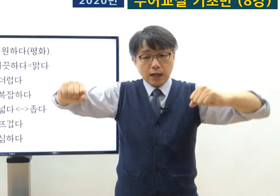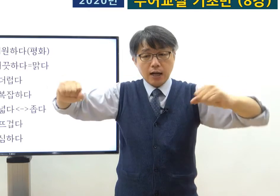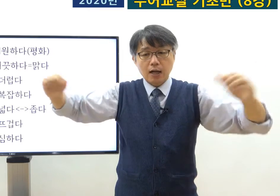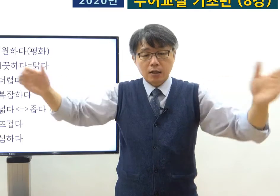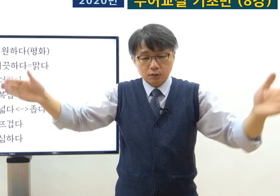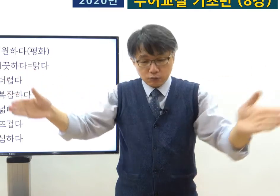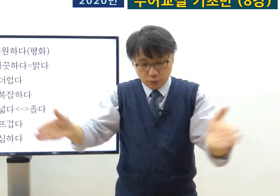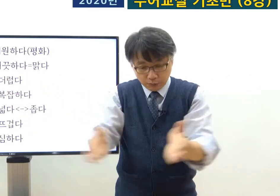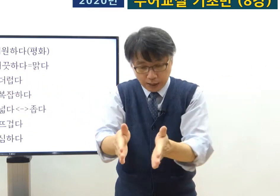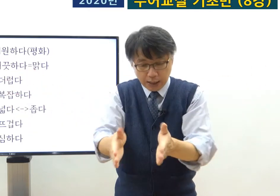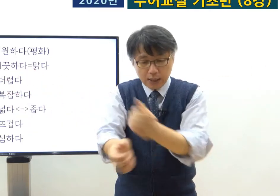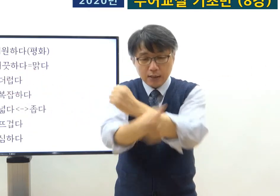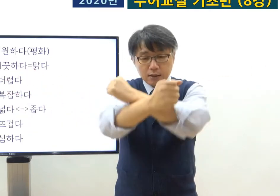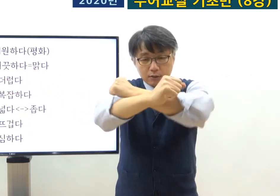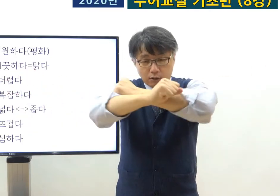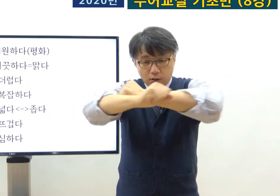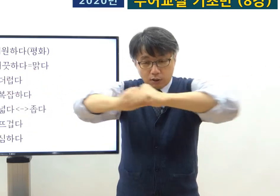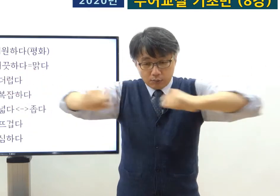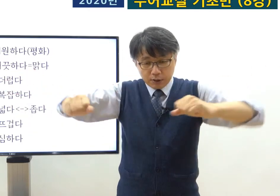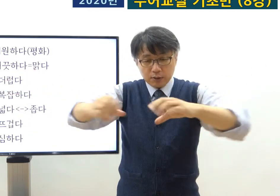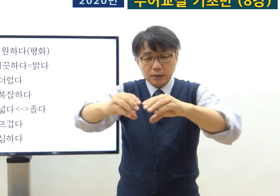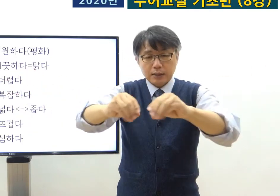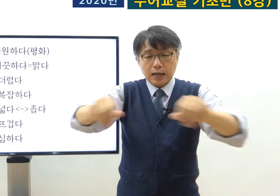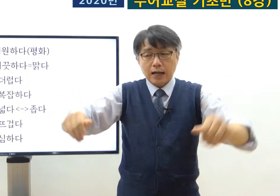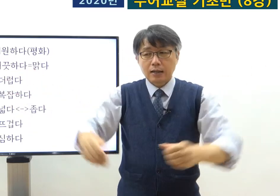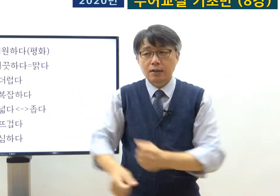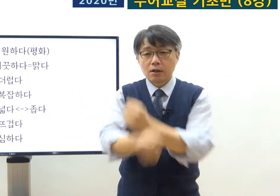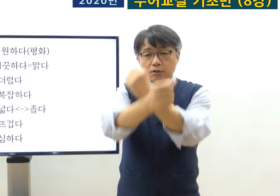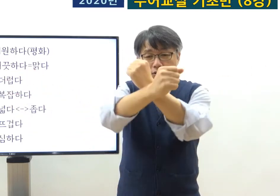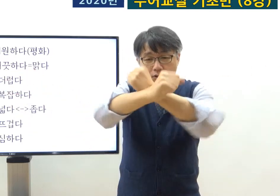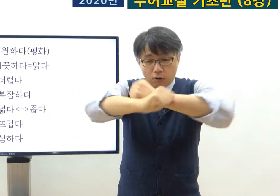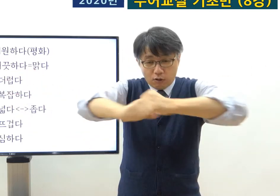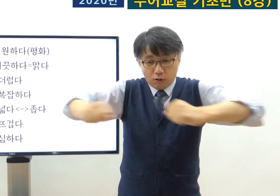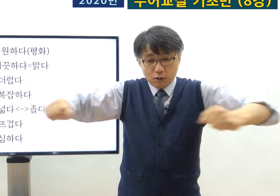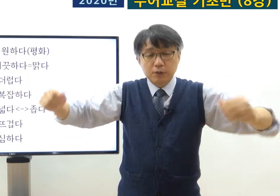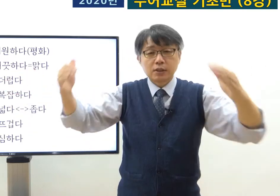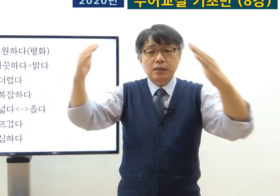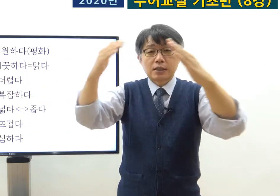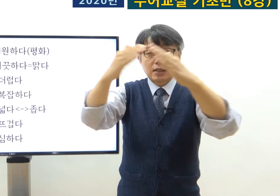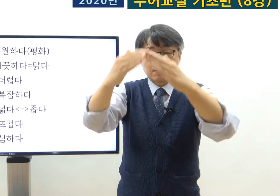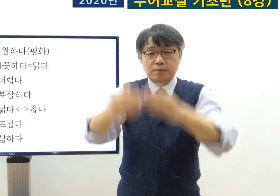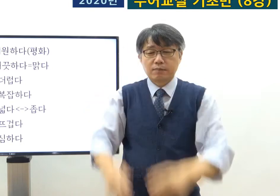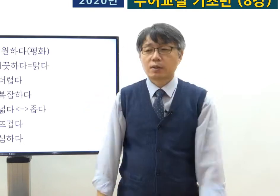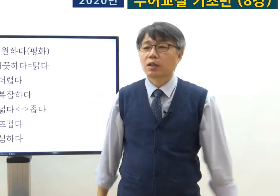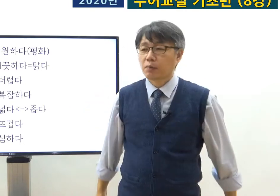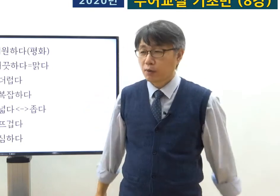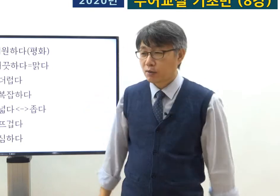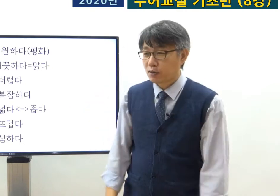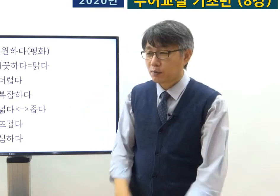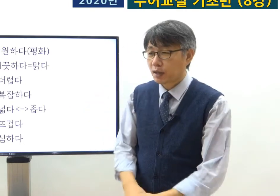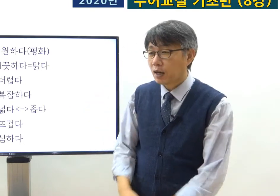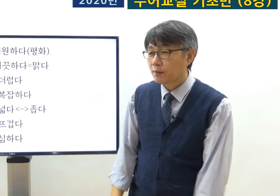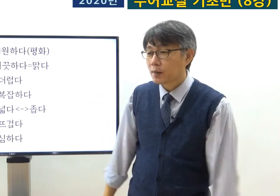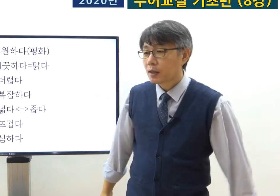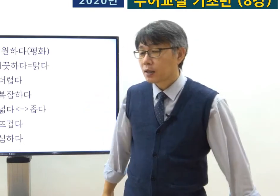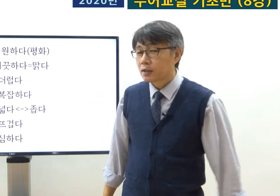넓다, 좁다, 넓은 땅, 넓은 집 이렇게 표현할 수 있습니다.